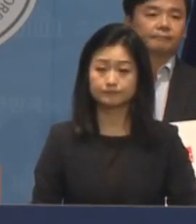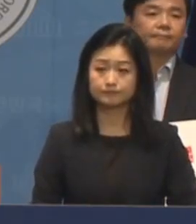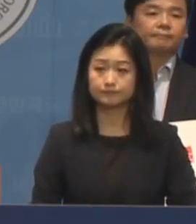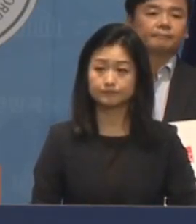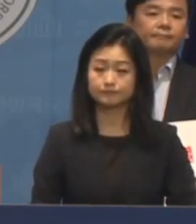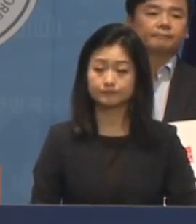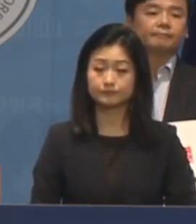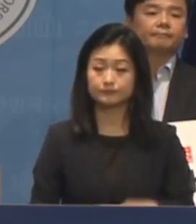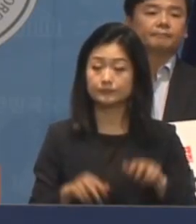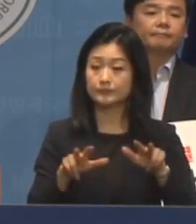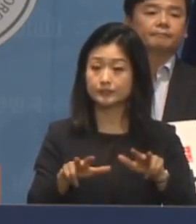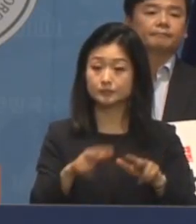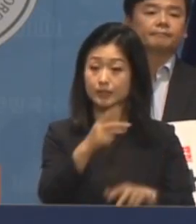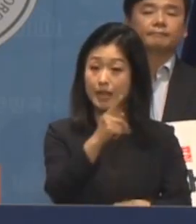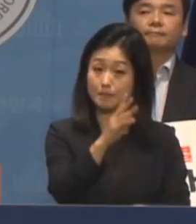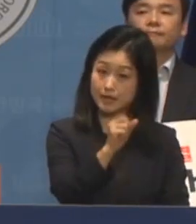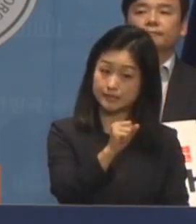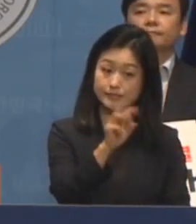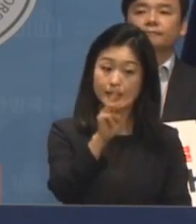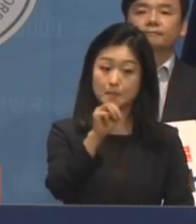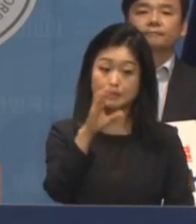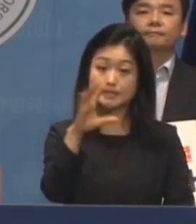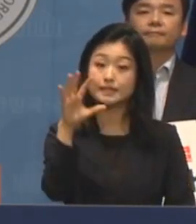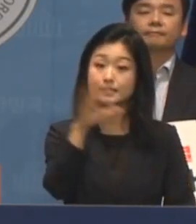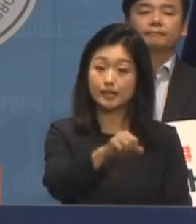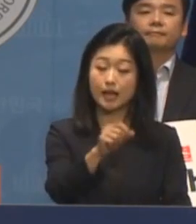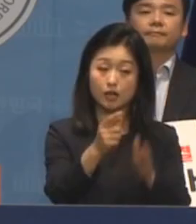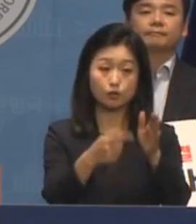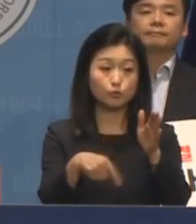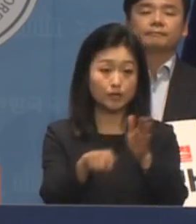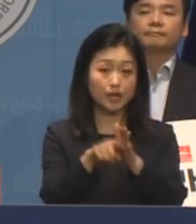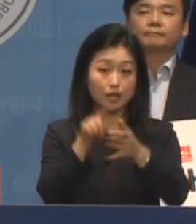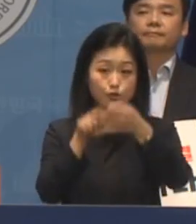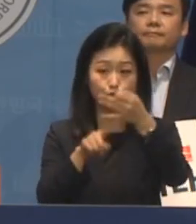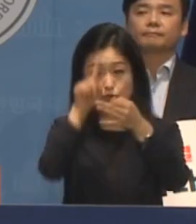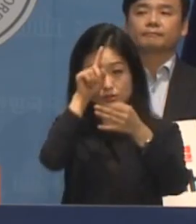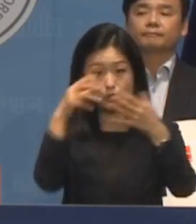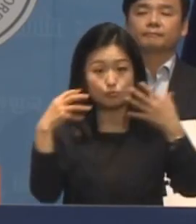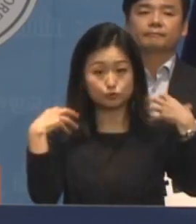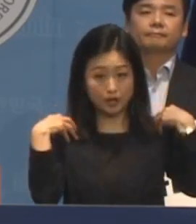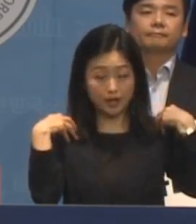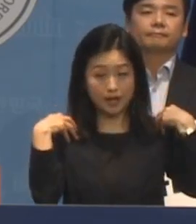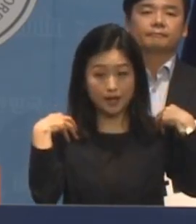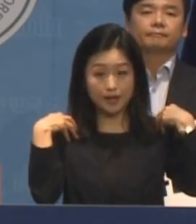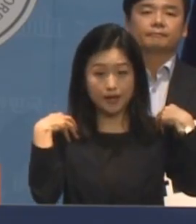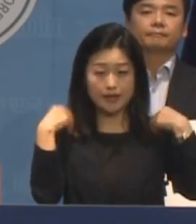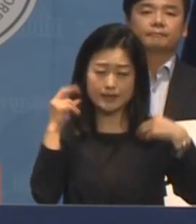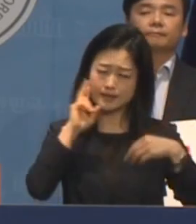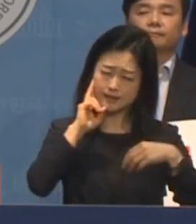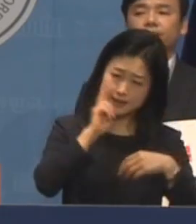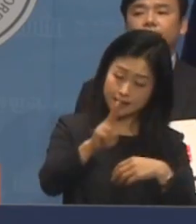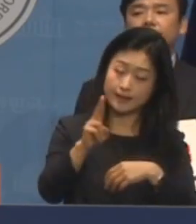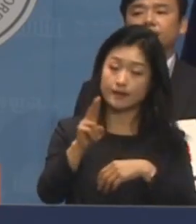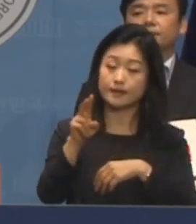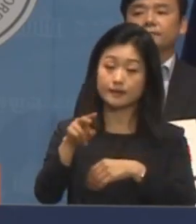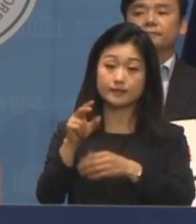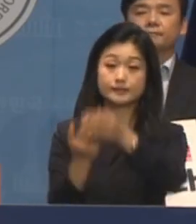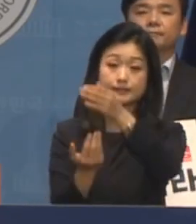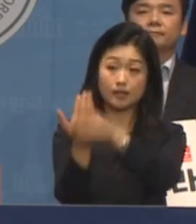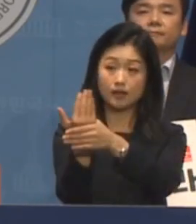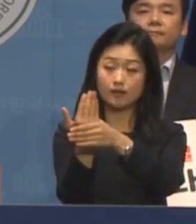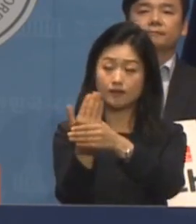아마 지금 KBS, MBC를 장악하기 위한 윤석열 정권의 이 참 야만적 만행,